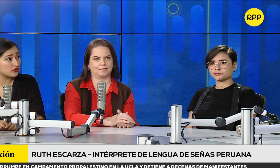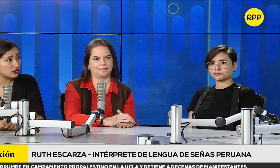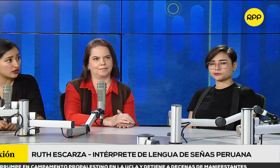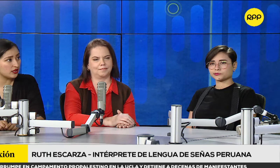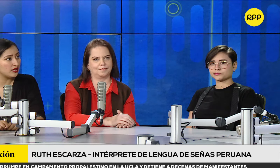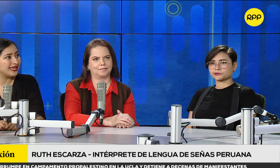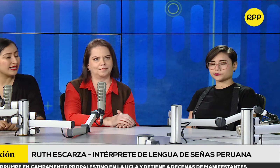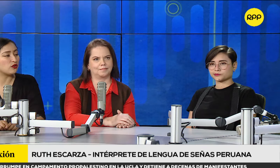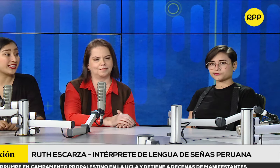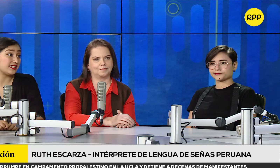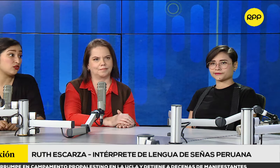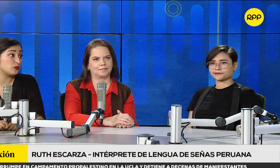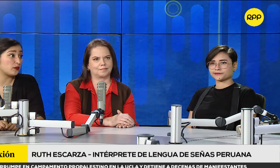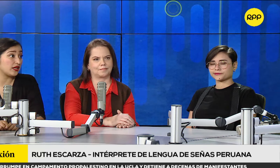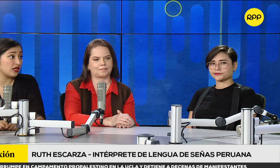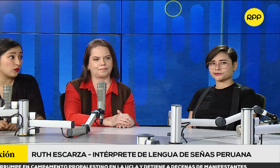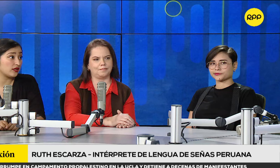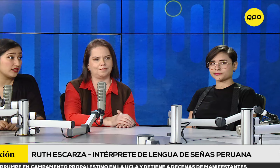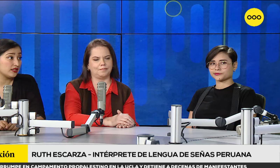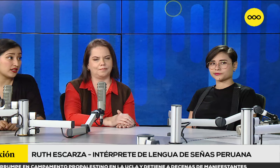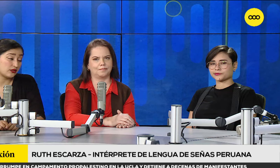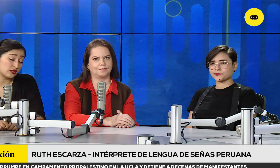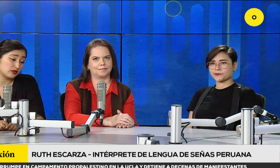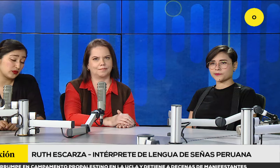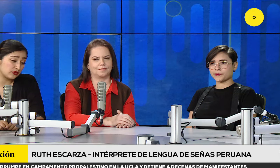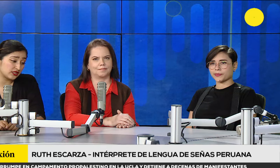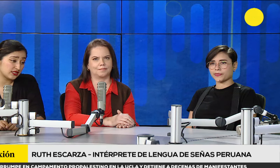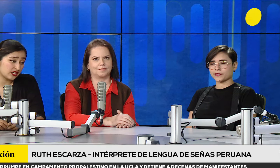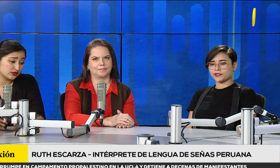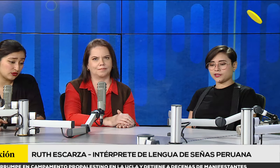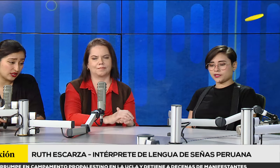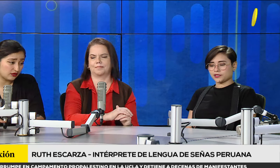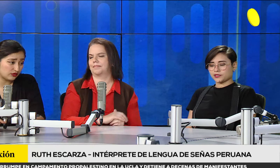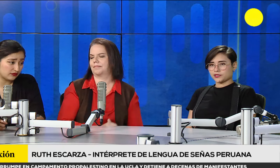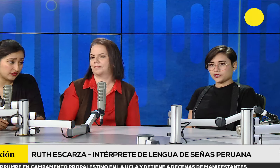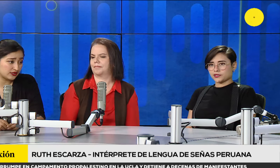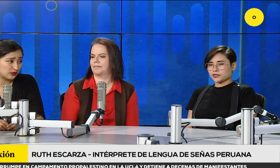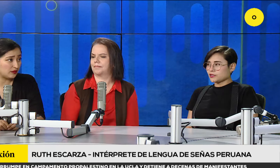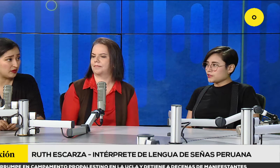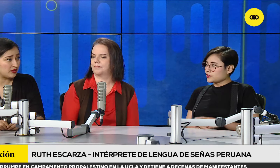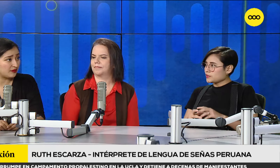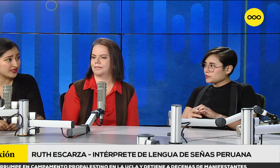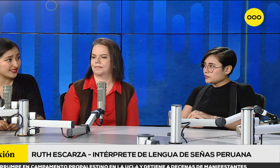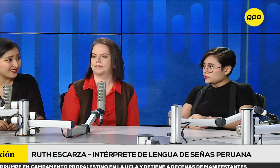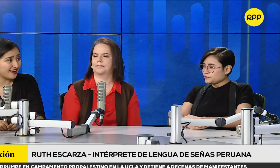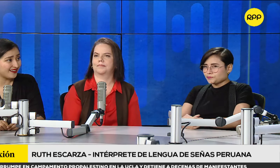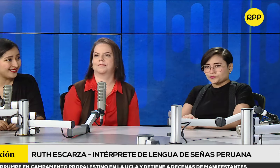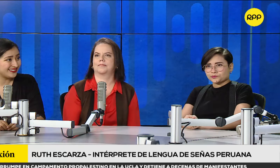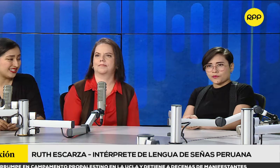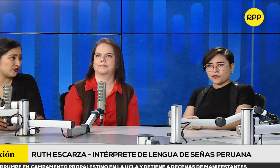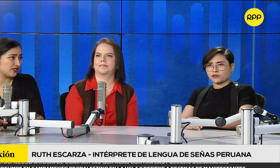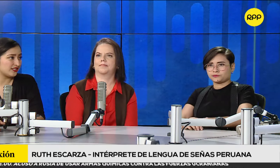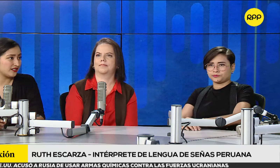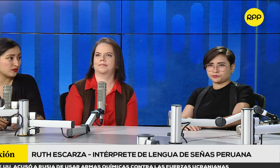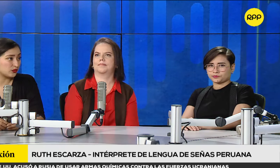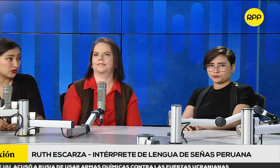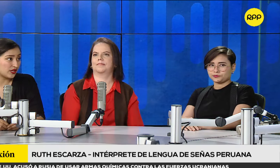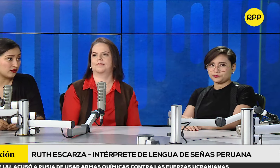sorda, con que tiene su propia lengua. Y recordemos, bueno, en este caso que la Afuera Fest no es la primera vez que se da, esto ya tiene hace muchos años.